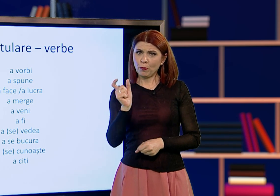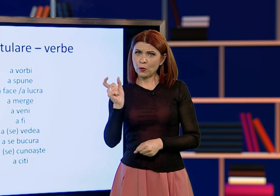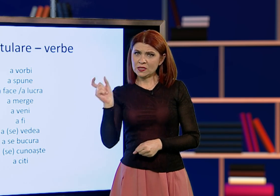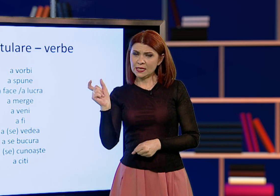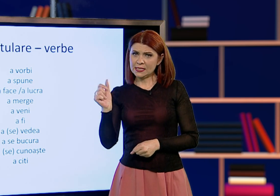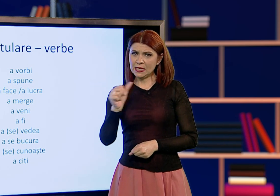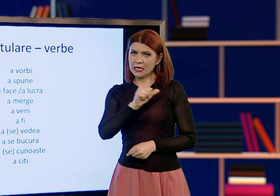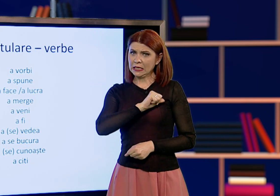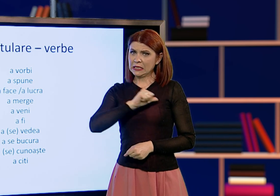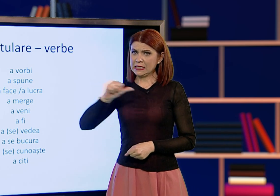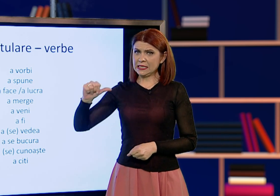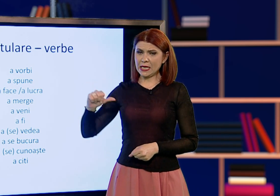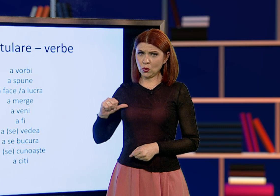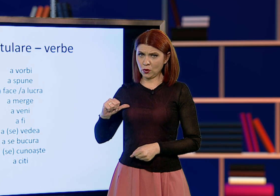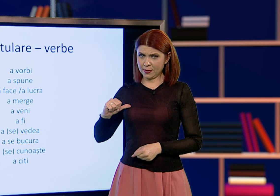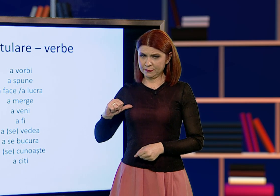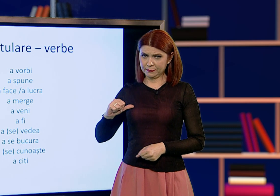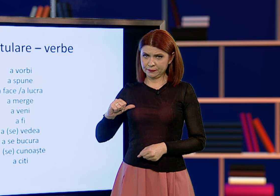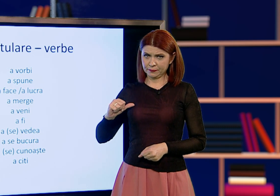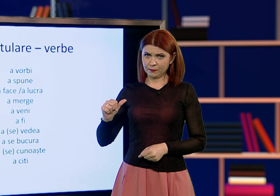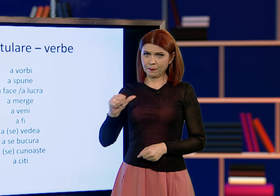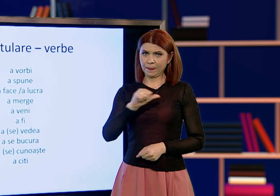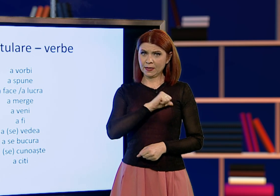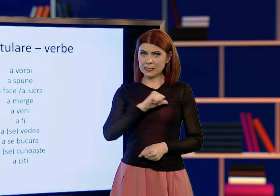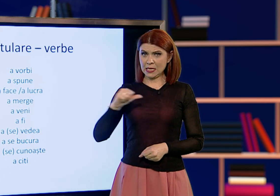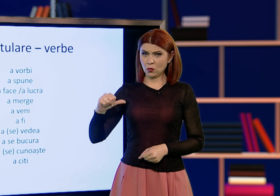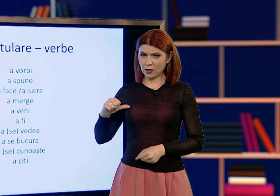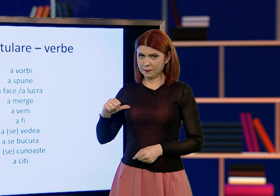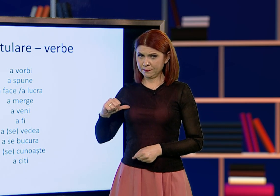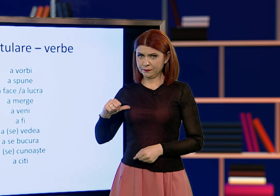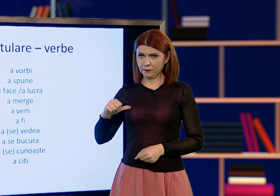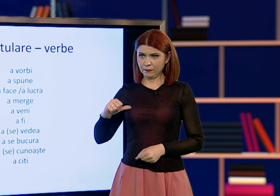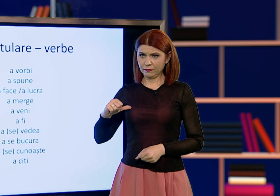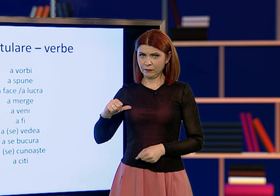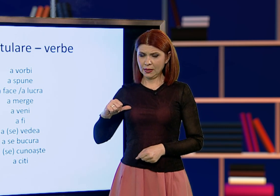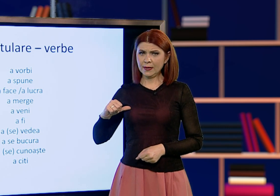propoziții singură singură da